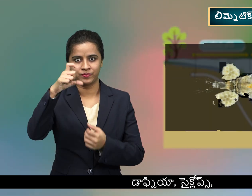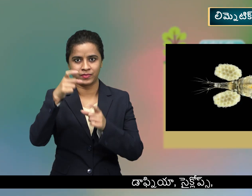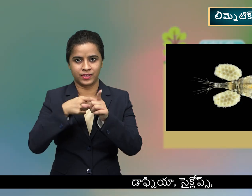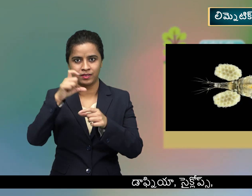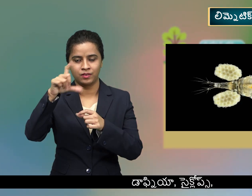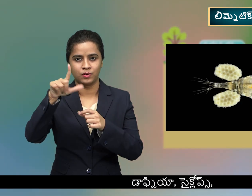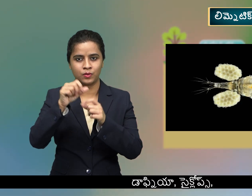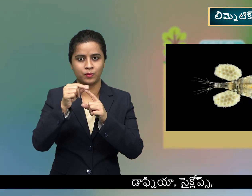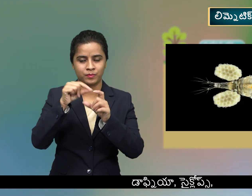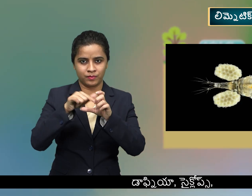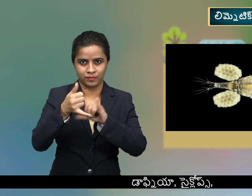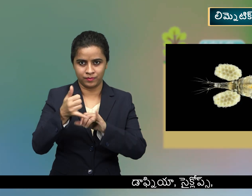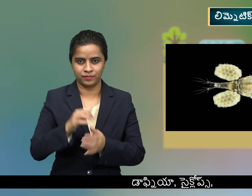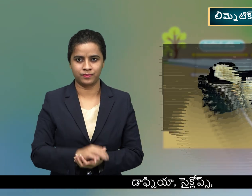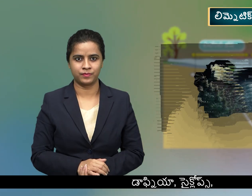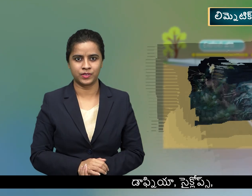సైక్లోప్స్,